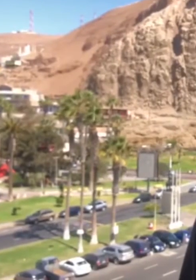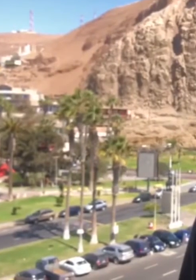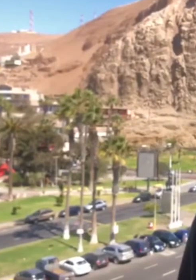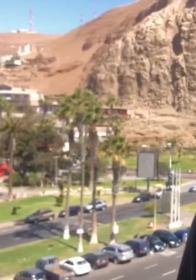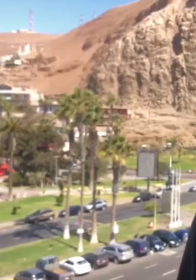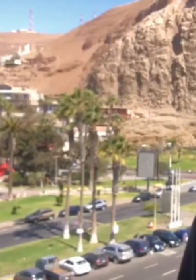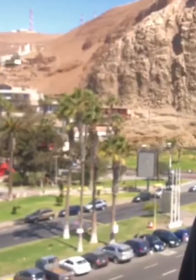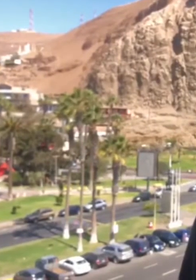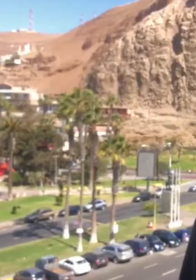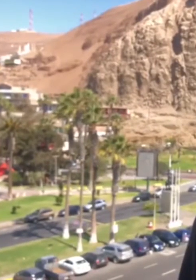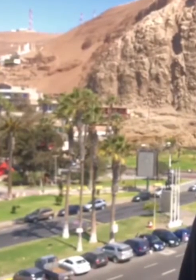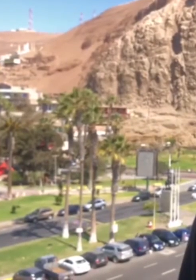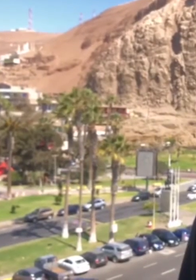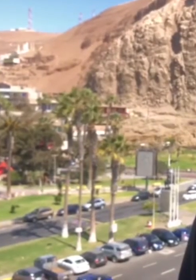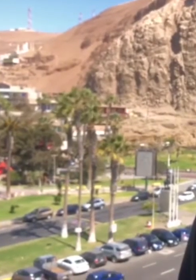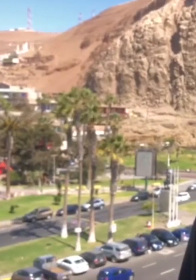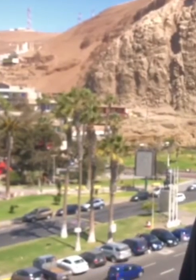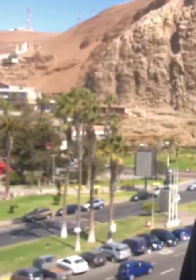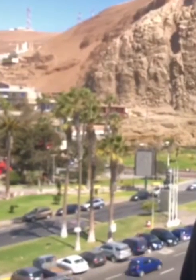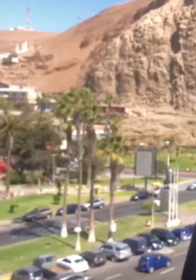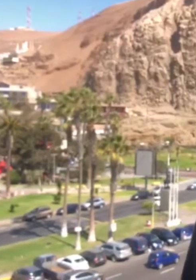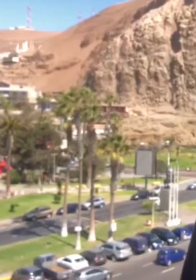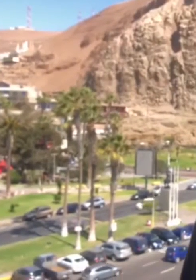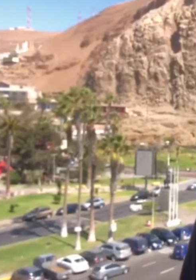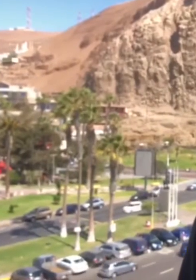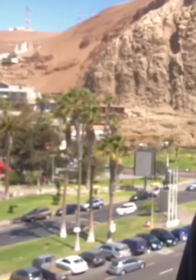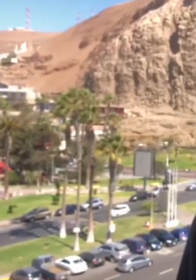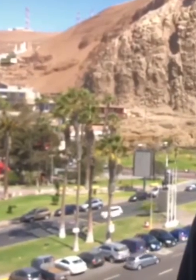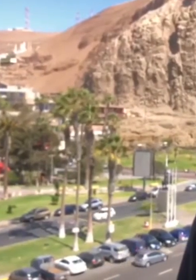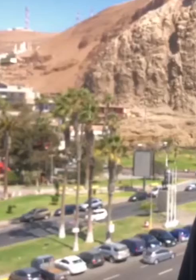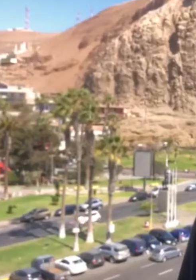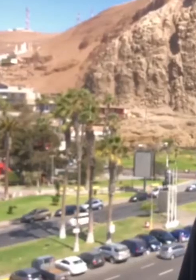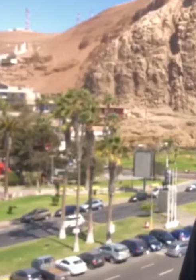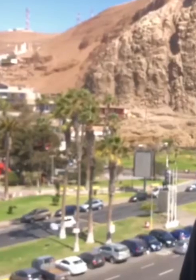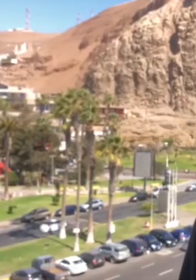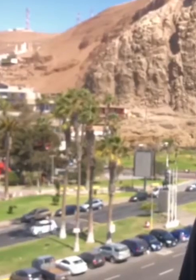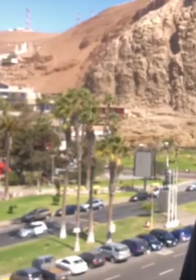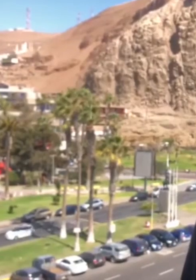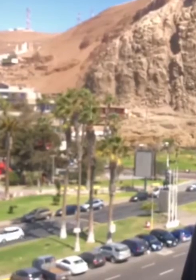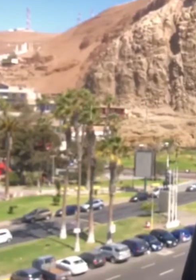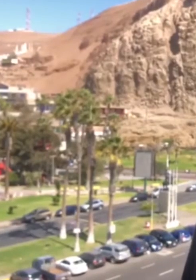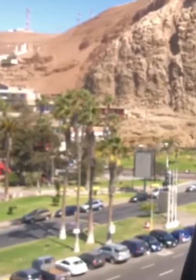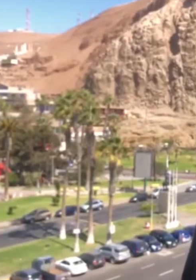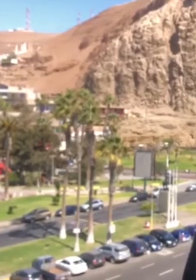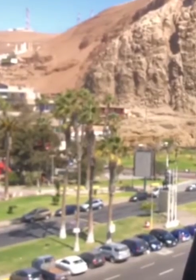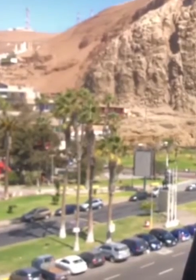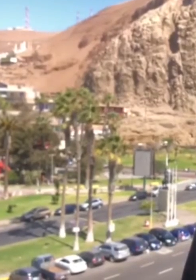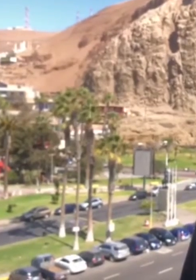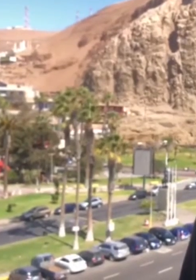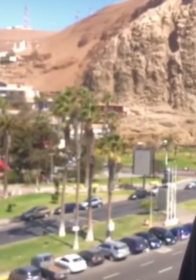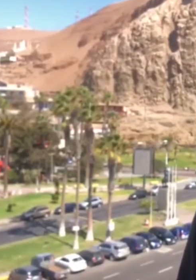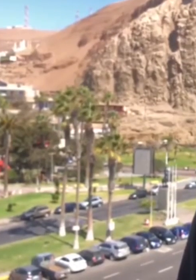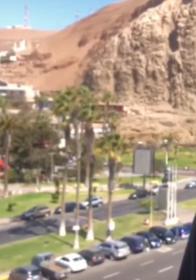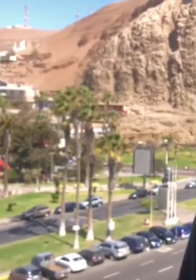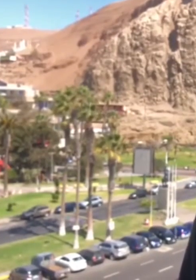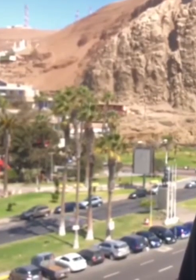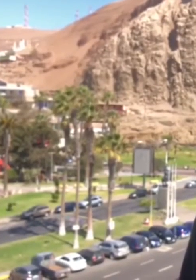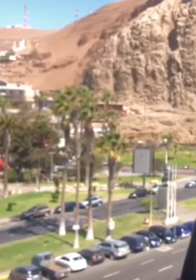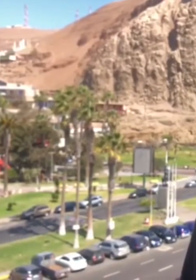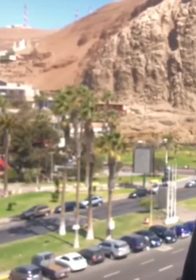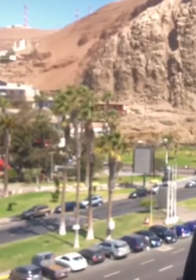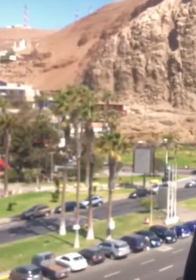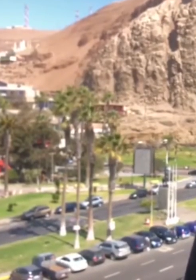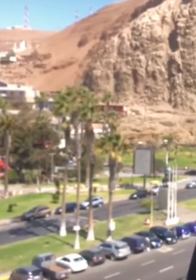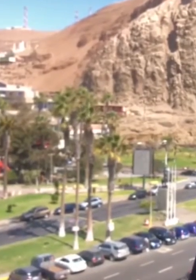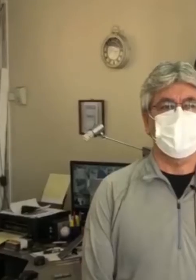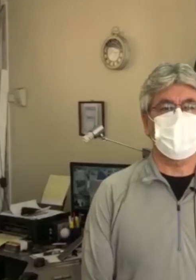y también que los pasajeros, con su autocuidado, prefieran y suban solamente a autocolectivos que lleven